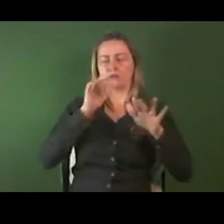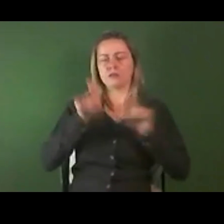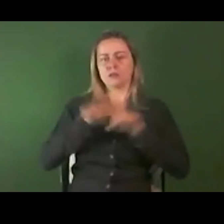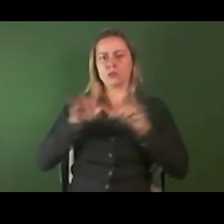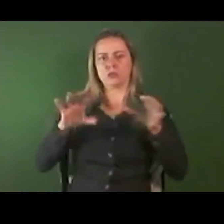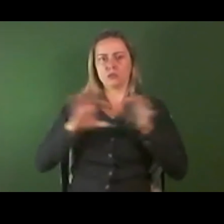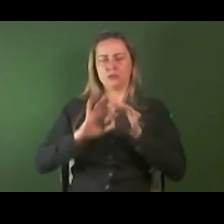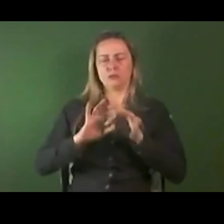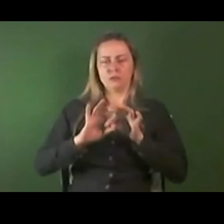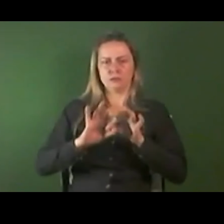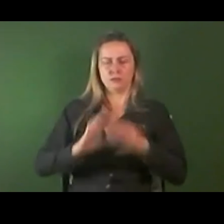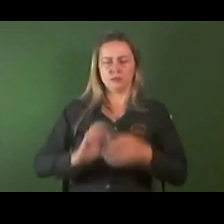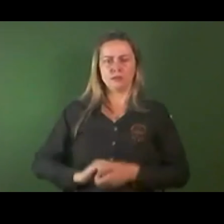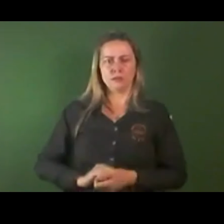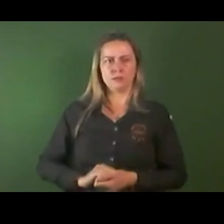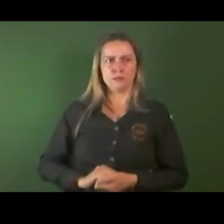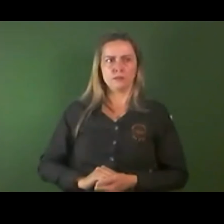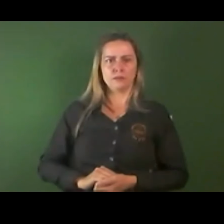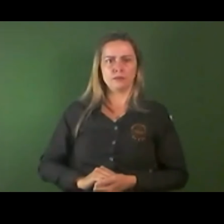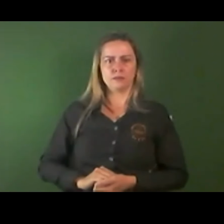imagem.